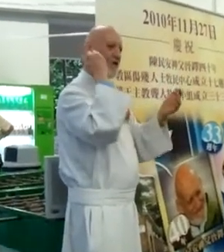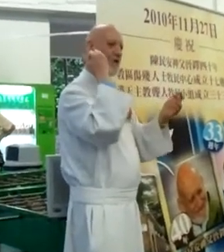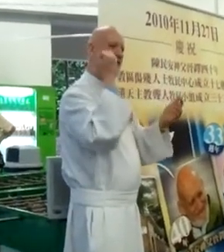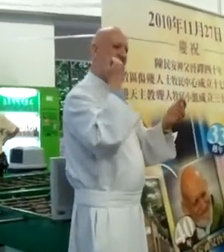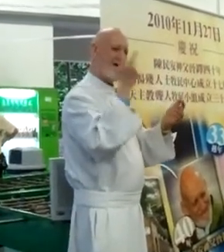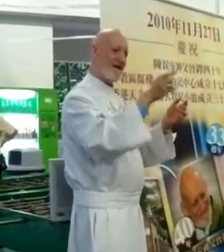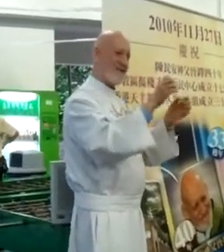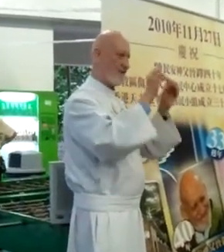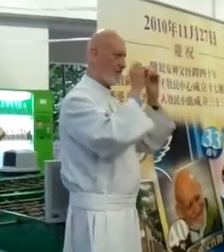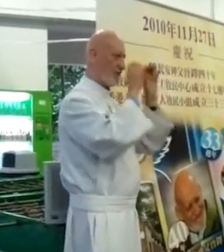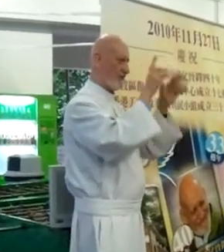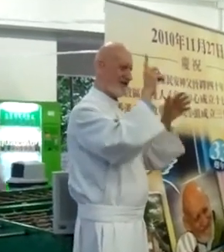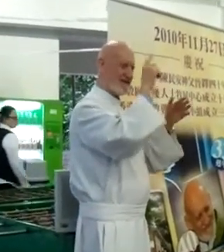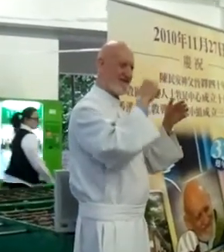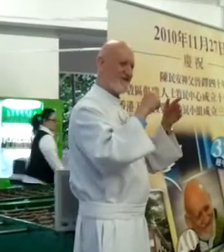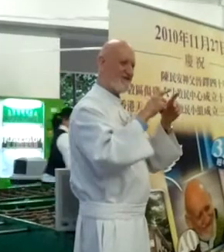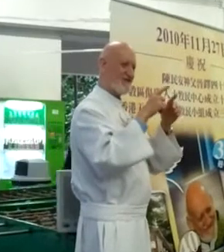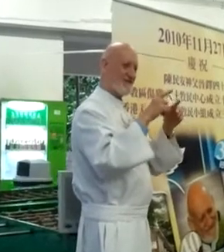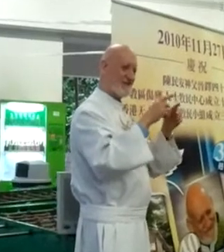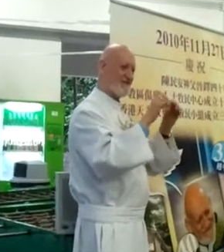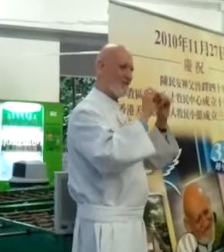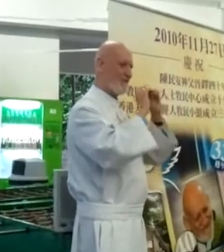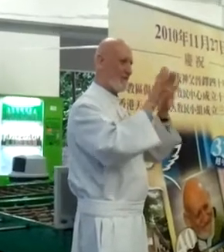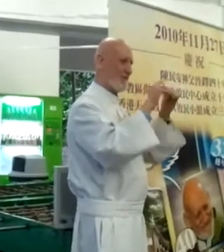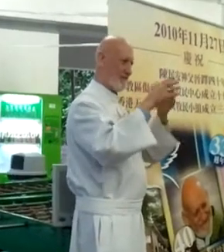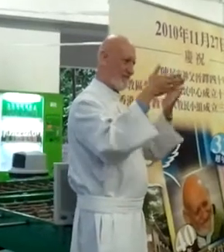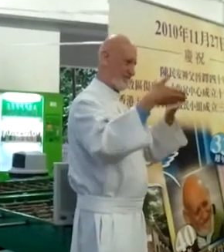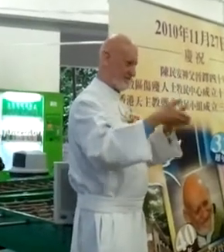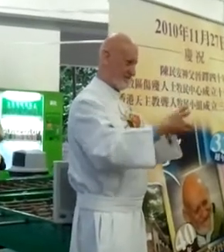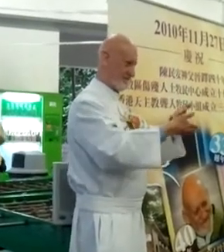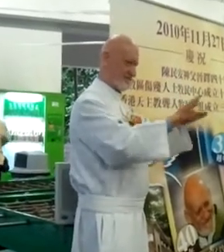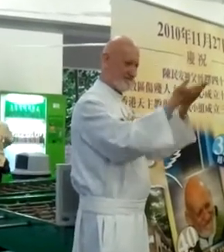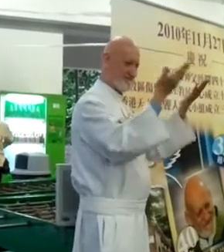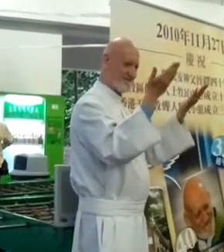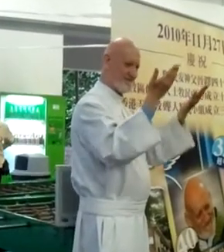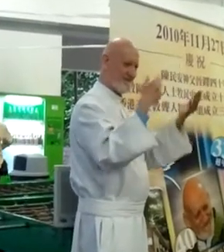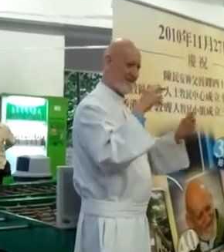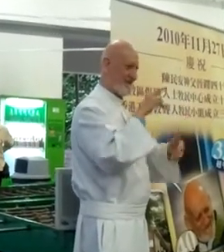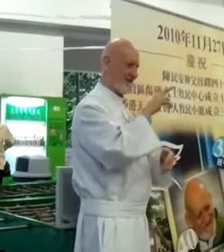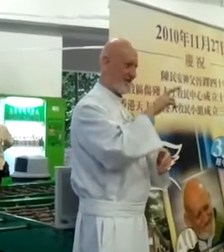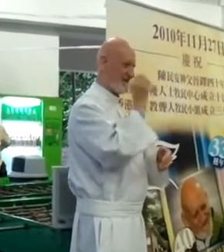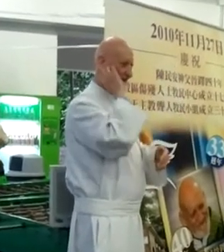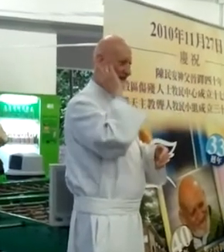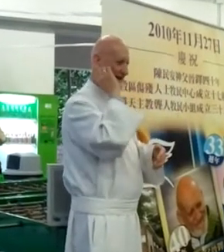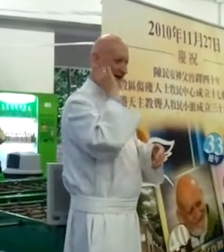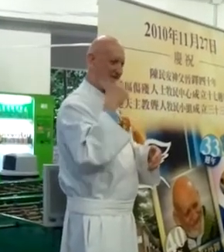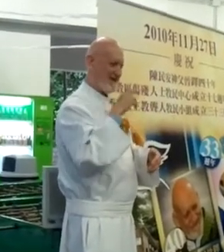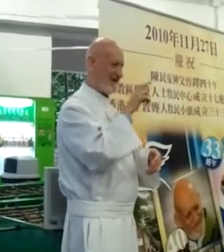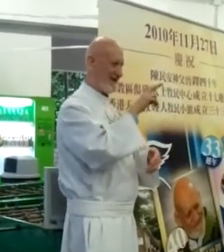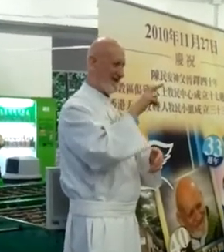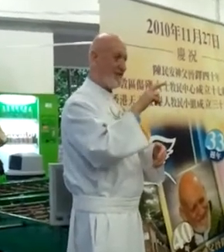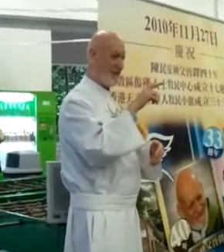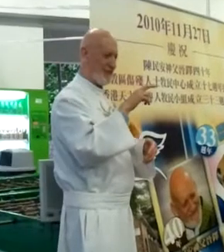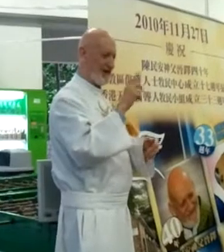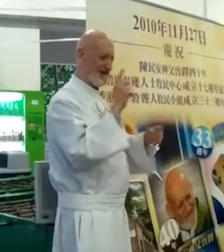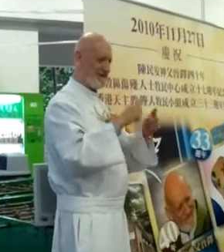當佢為我進度之後咧，佢話：你有冇諗過你去世界唔同嘅地方咧，去服務聾人、光